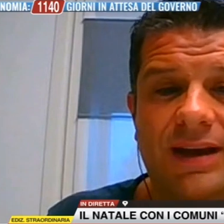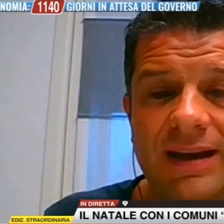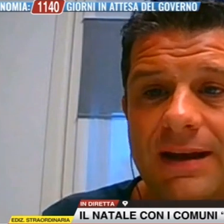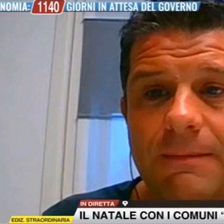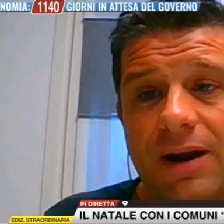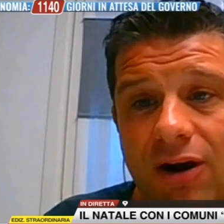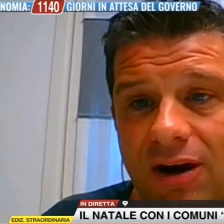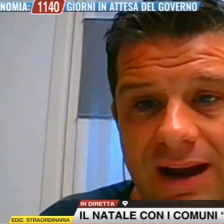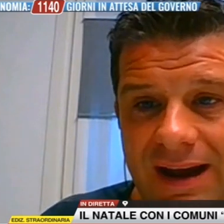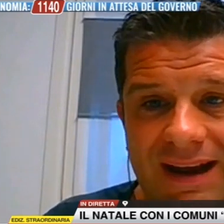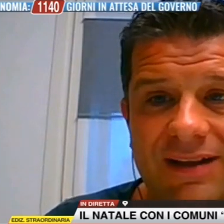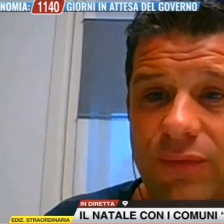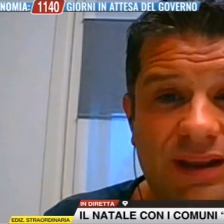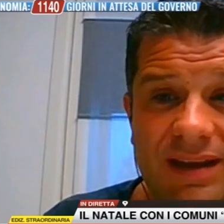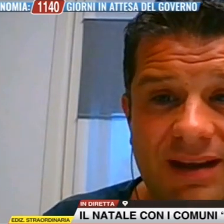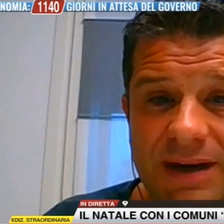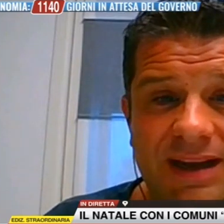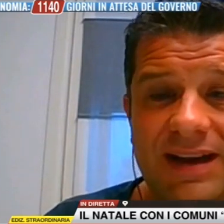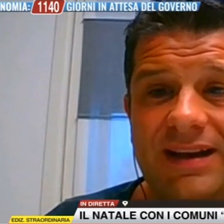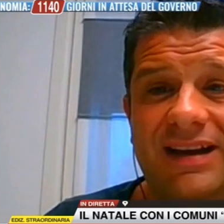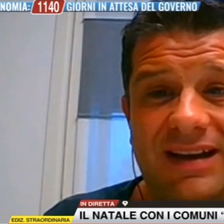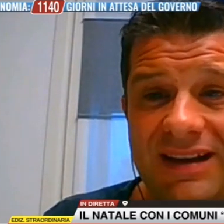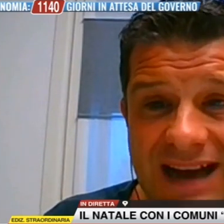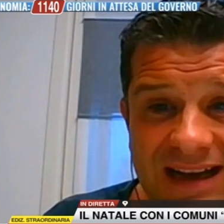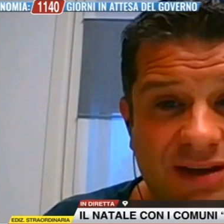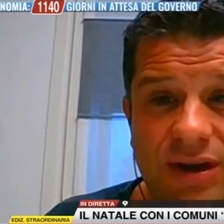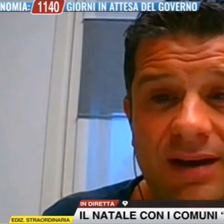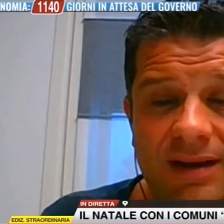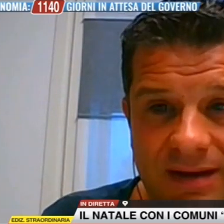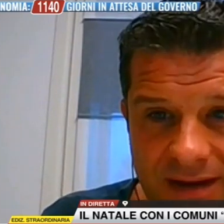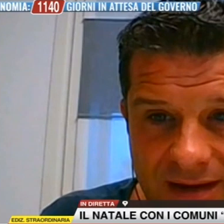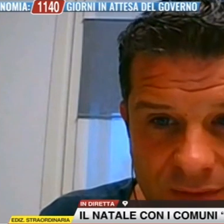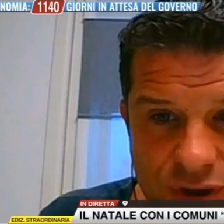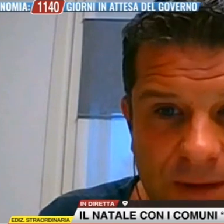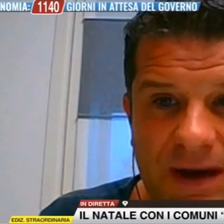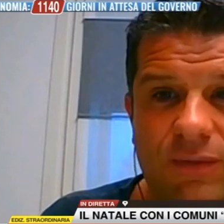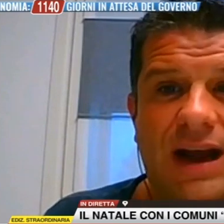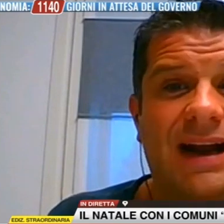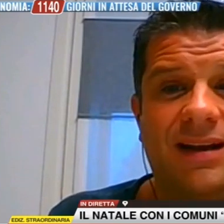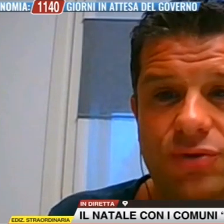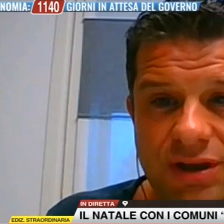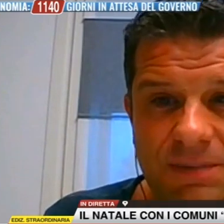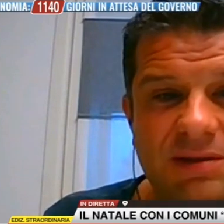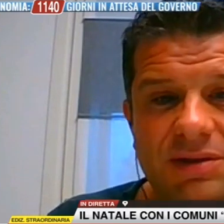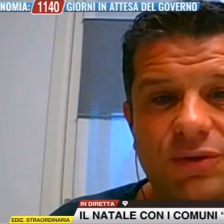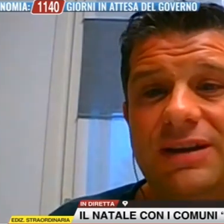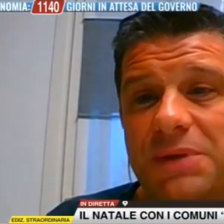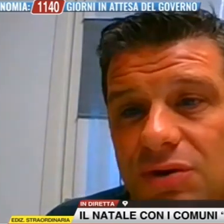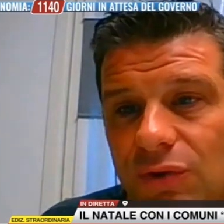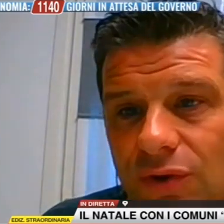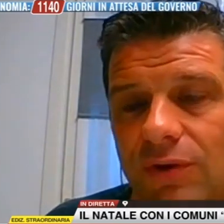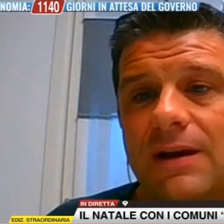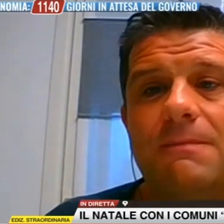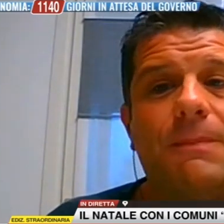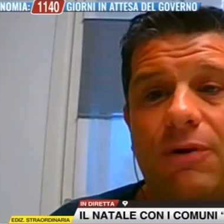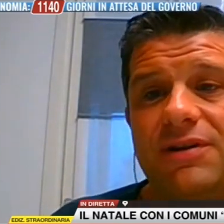volte, però dovete rimanere in casa, cioè uscite per lavorare, uscite per situazioni di